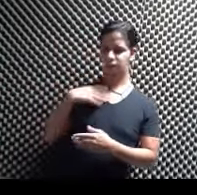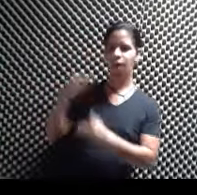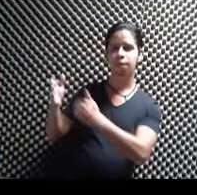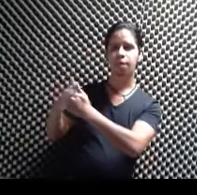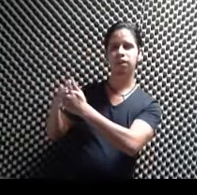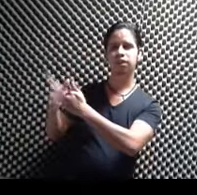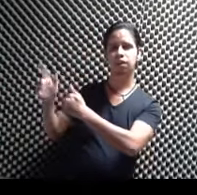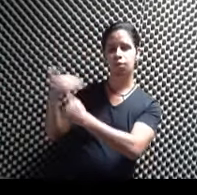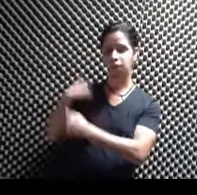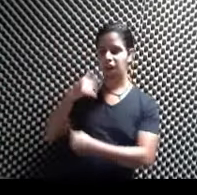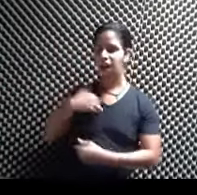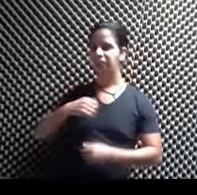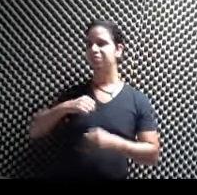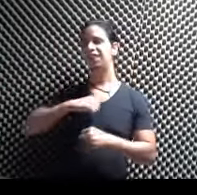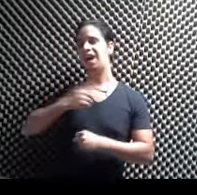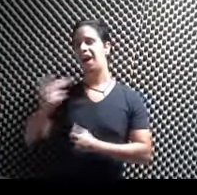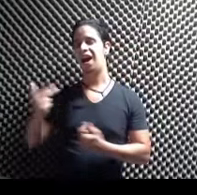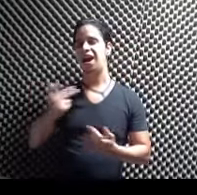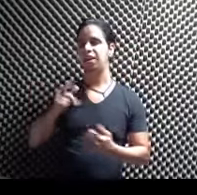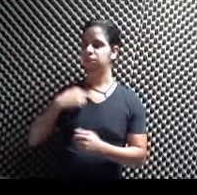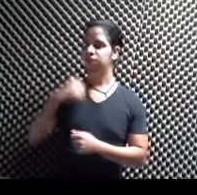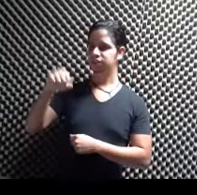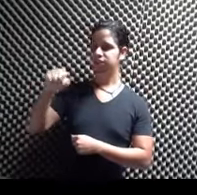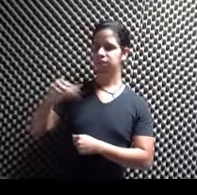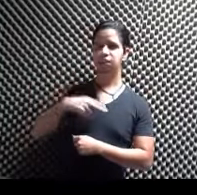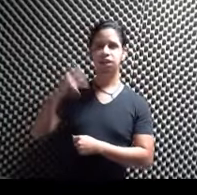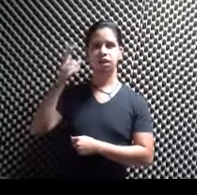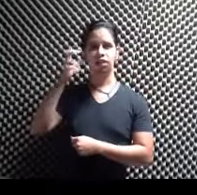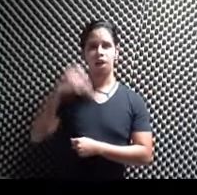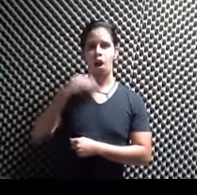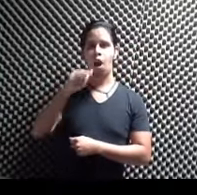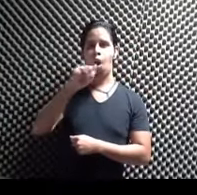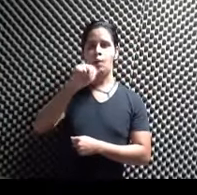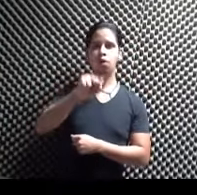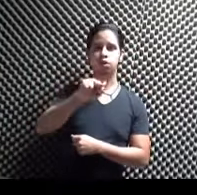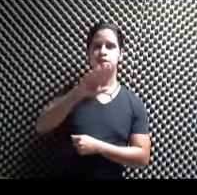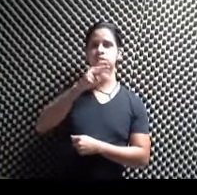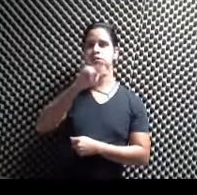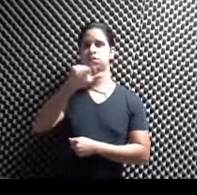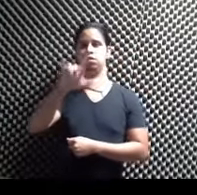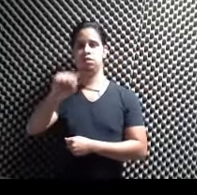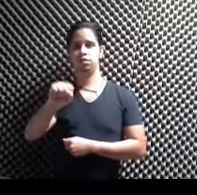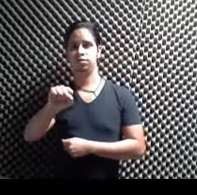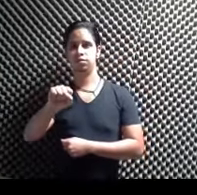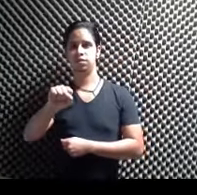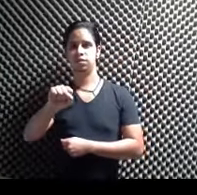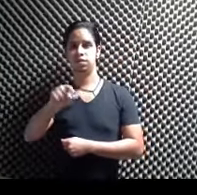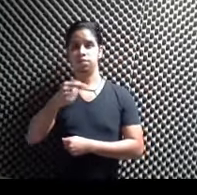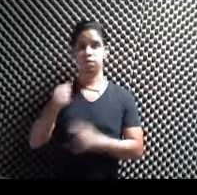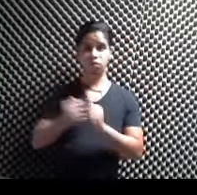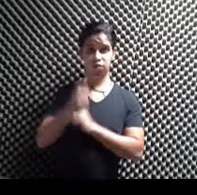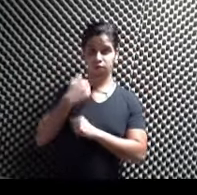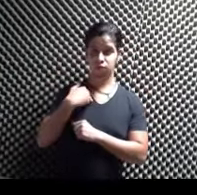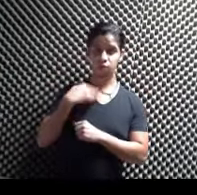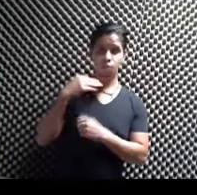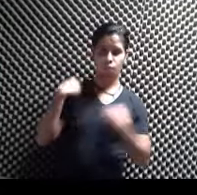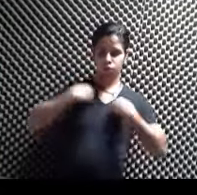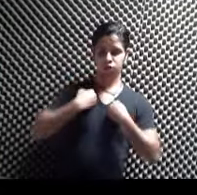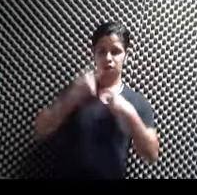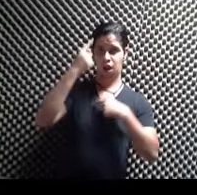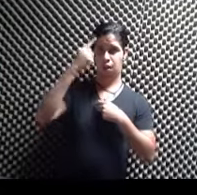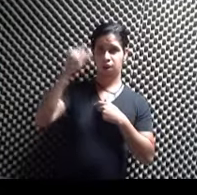caer guaparro. Bendito. Sí, Reina, mochilas, escuchaste bien. Mochilas. Mochilas para la esperanza. Mochilas para